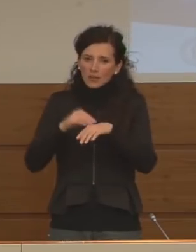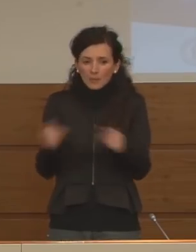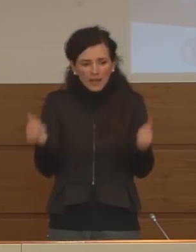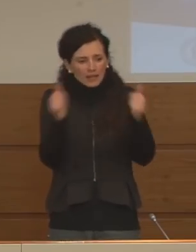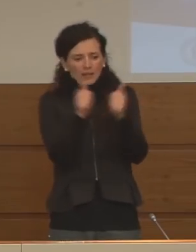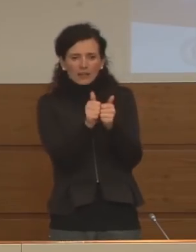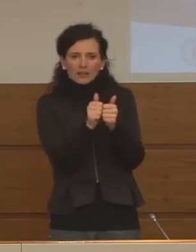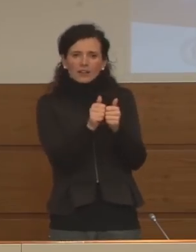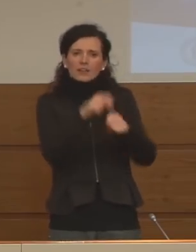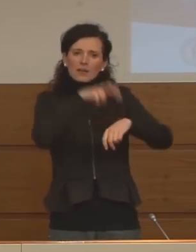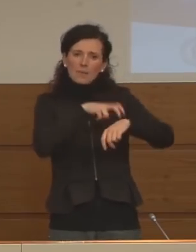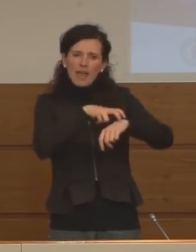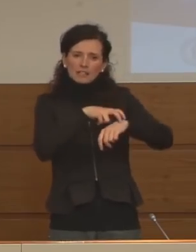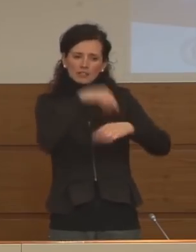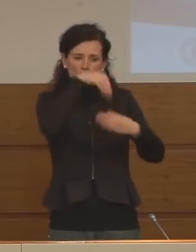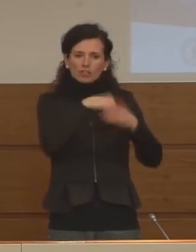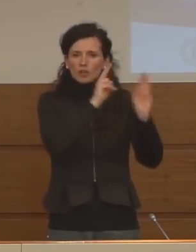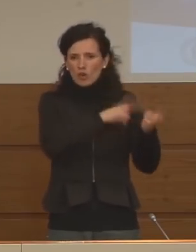paramedico